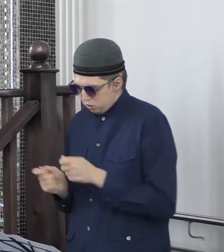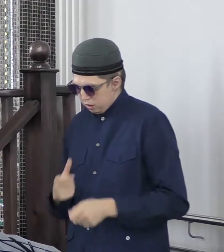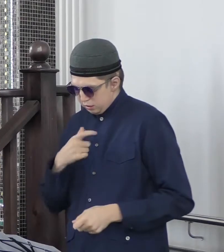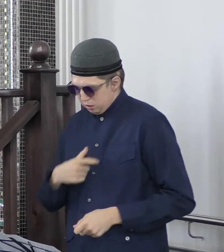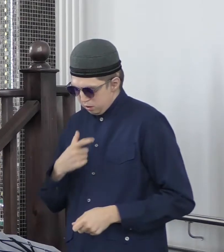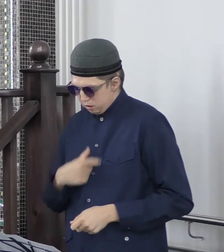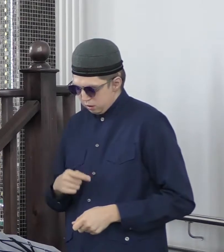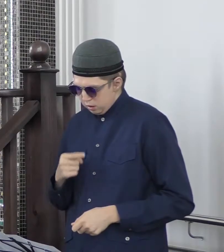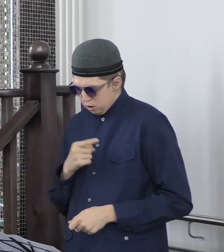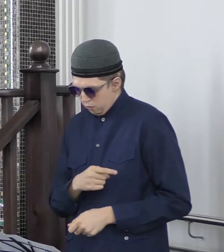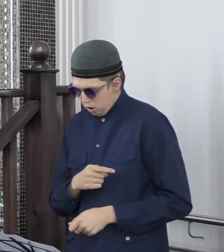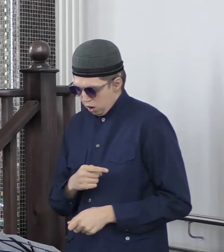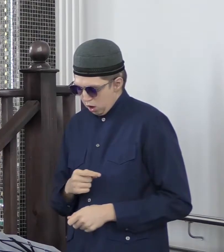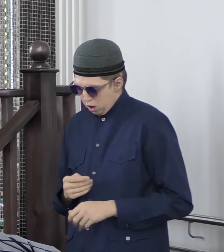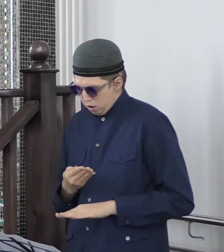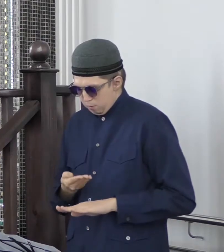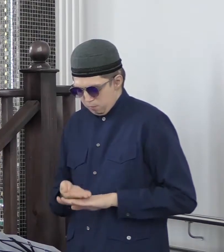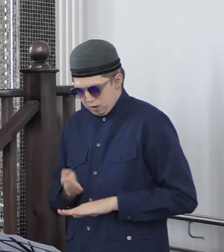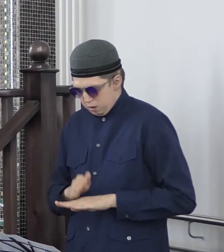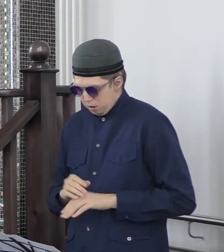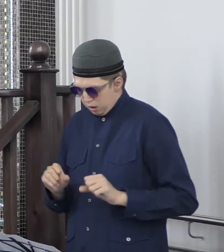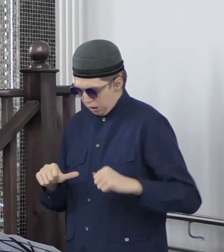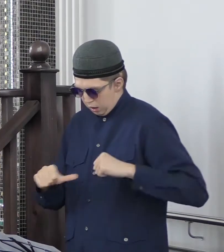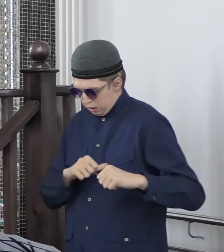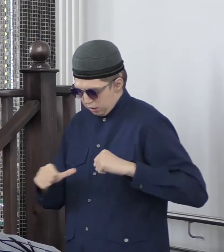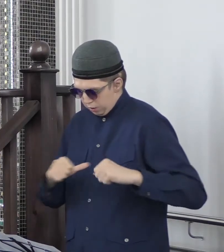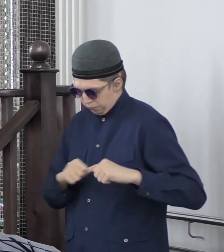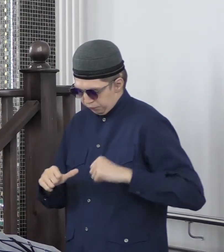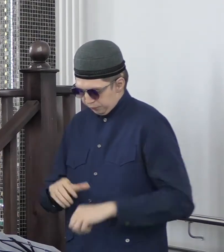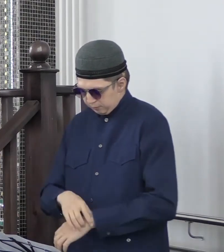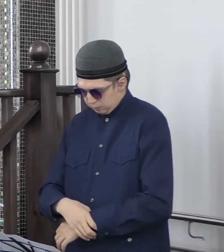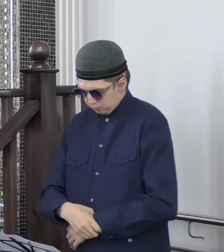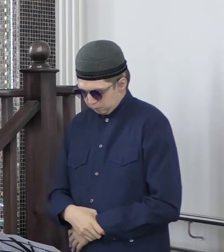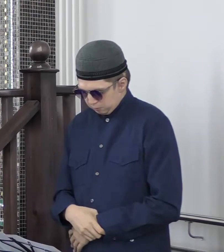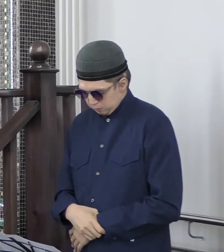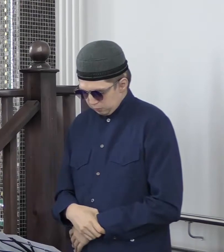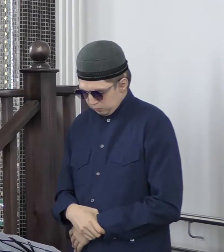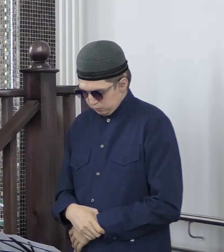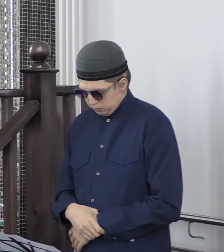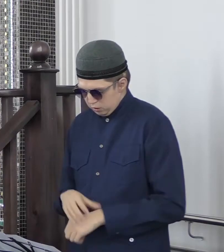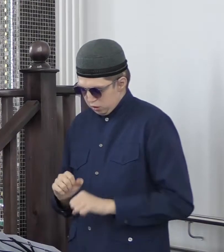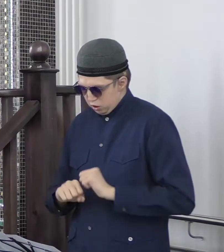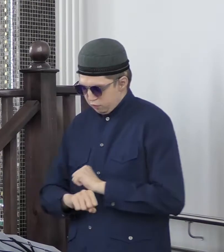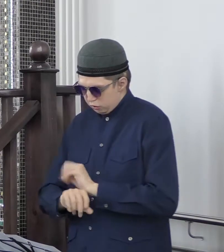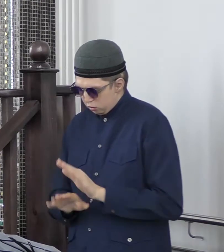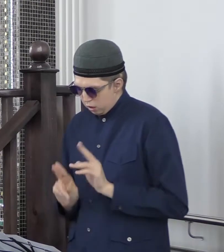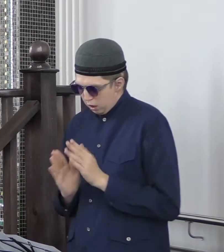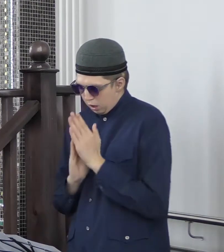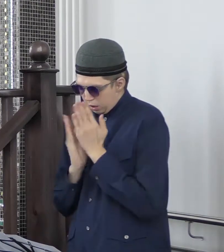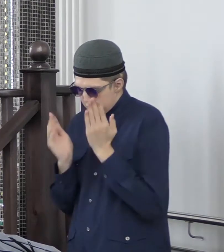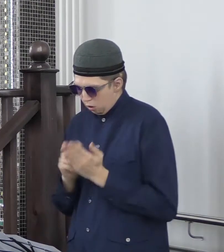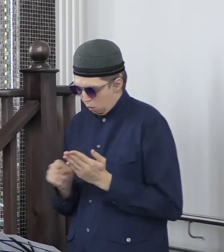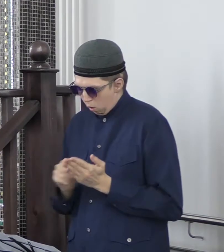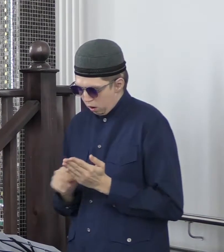üzerimizin balalarımızla yerlerle tutturma, kolundan tutturma, hama Allah'ın Resul'a baktığına